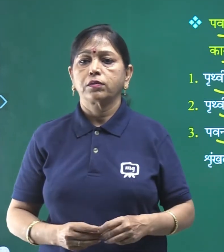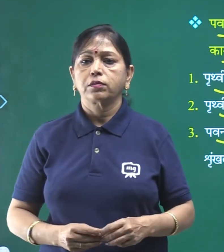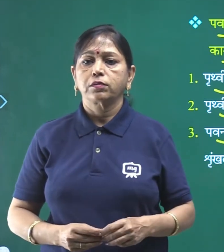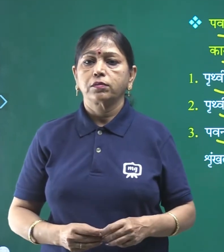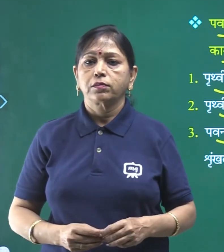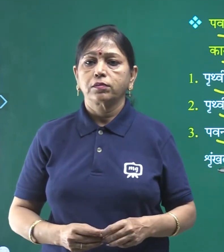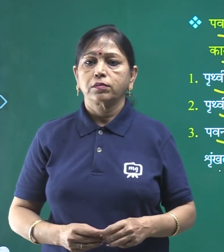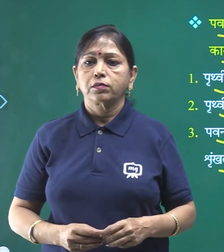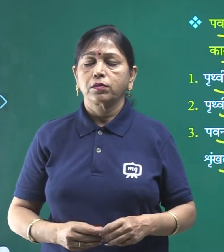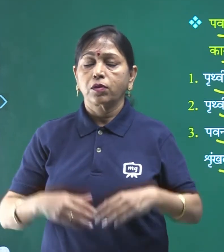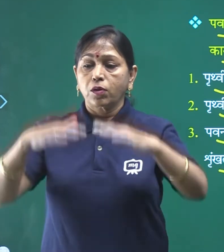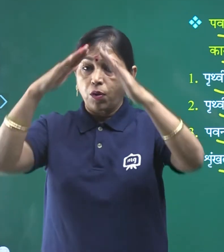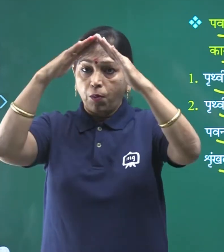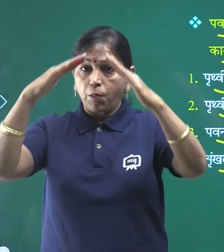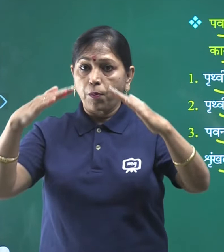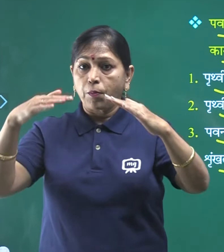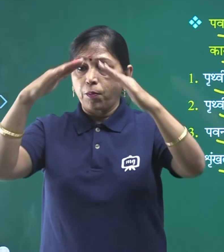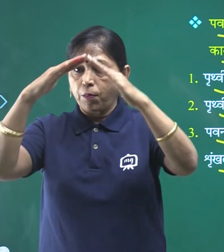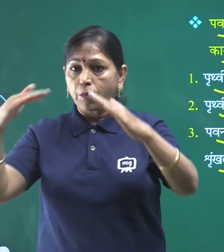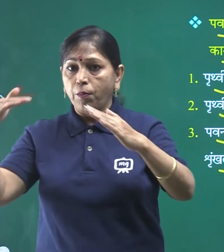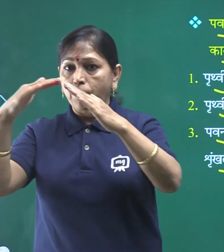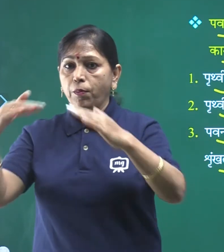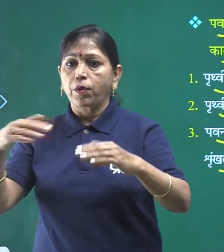कि पर्वत श्रंखलाएं है